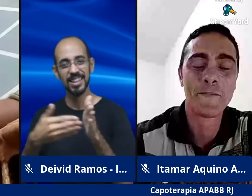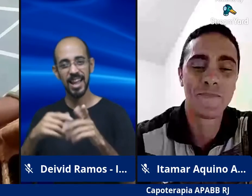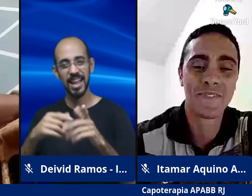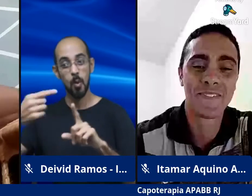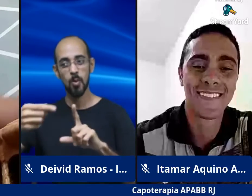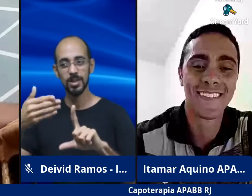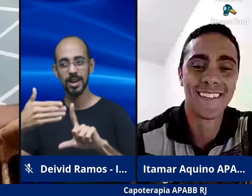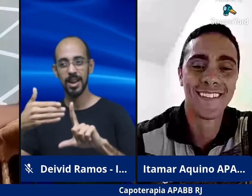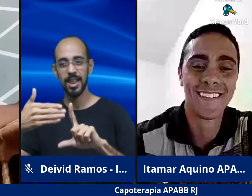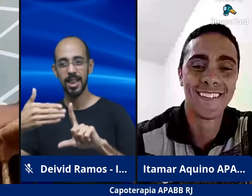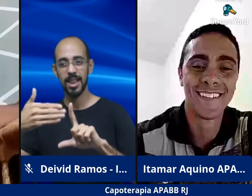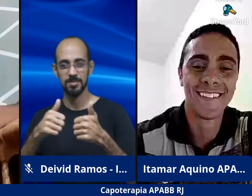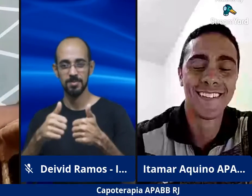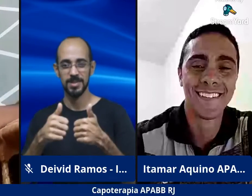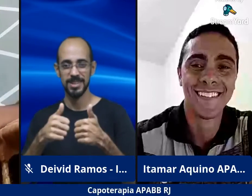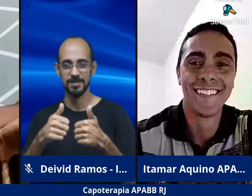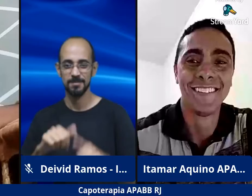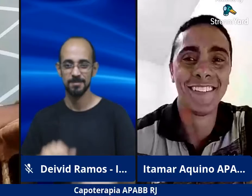irmão.